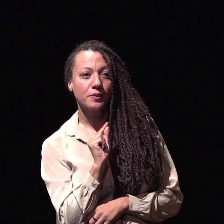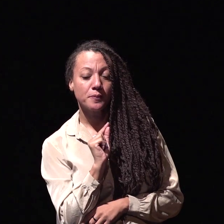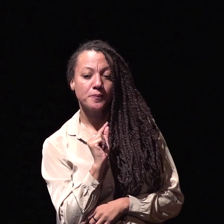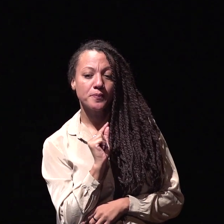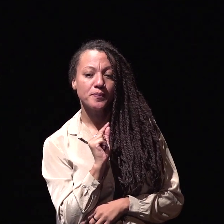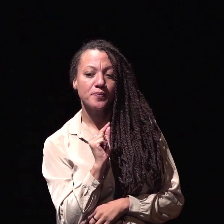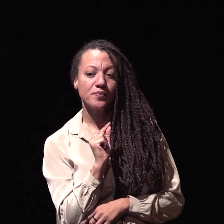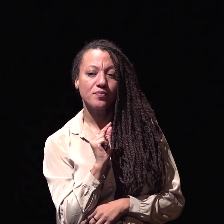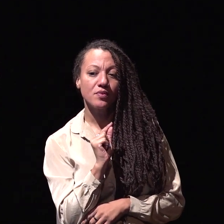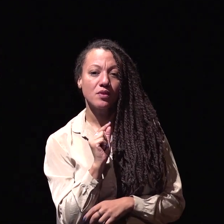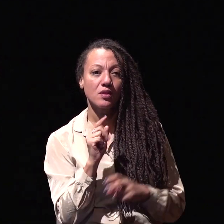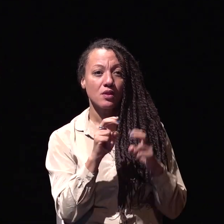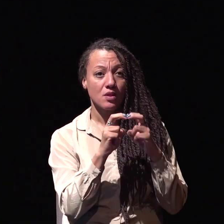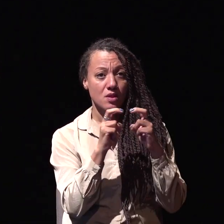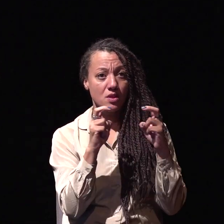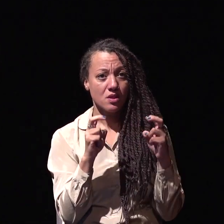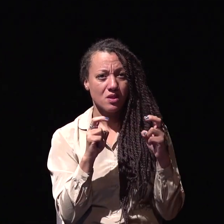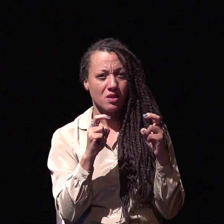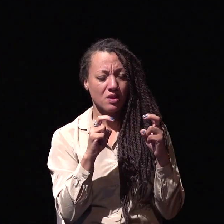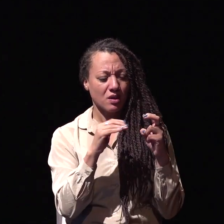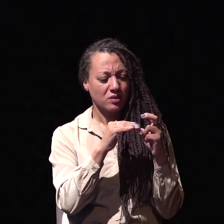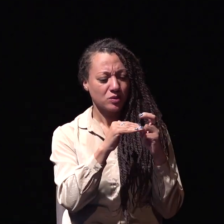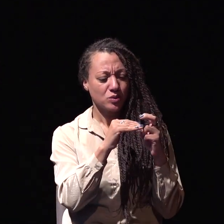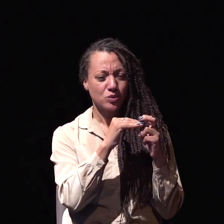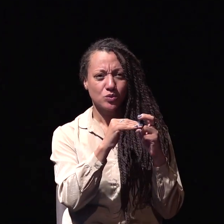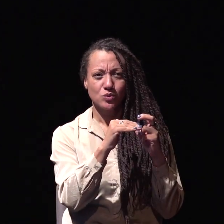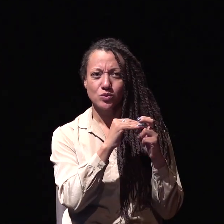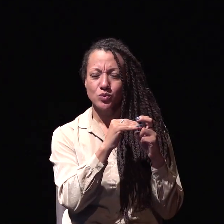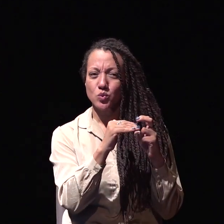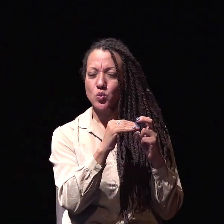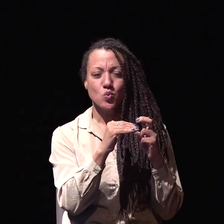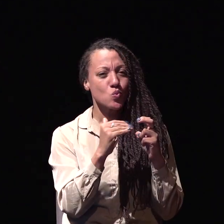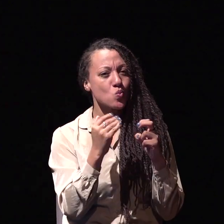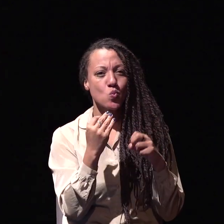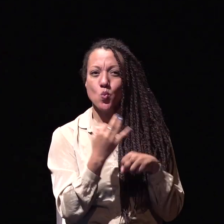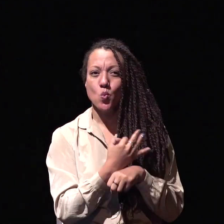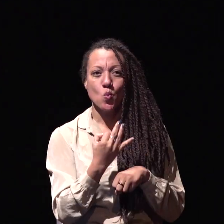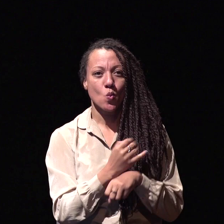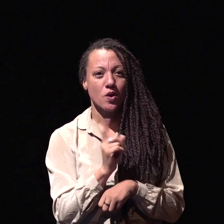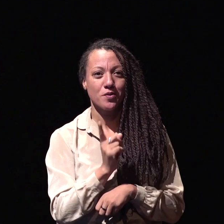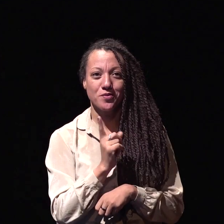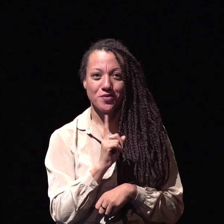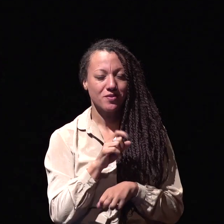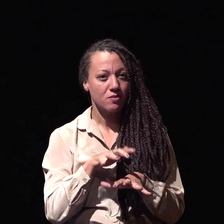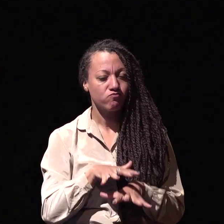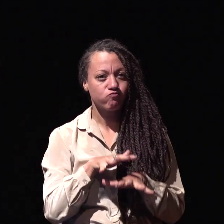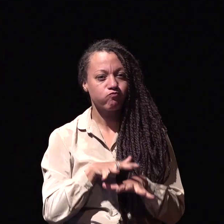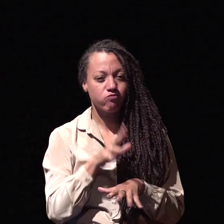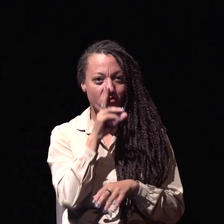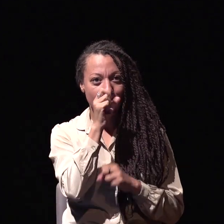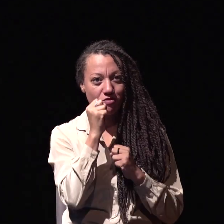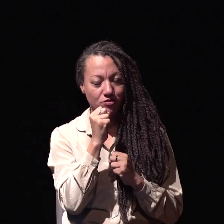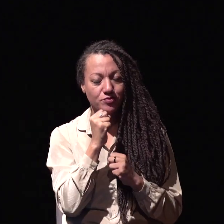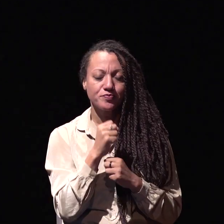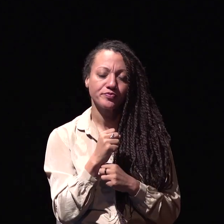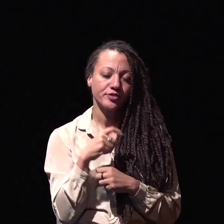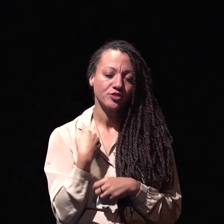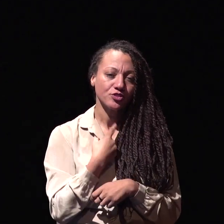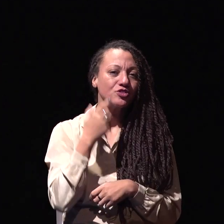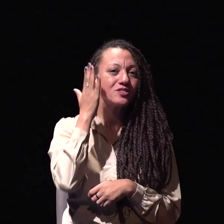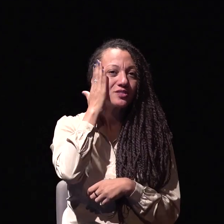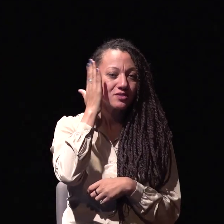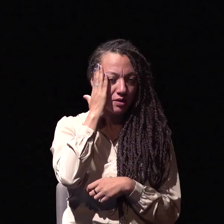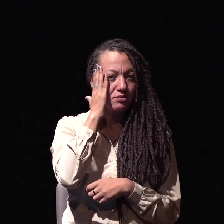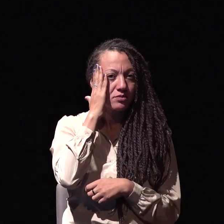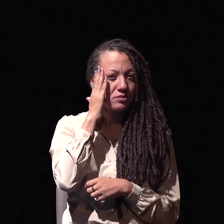essa laje ela tem um limite muito pequeno para esse tipo de carga dinâmica, né? E a gente entende, isso está colocado no